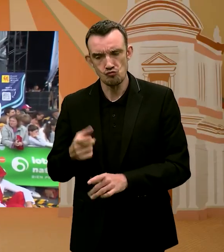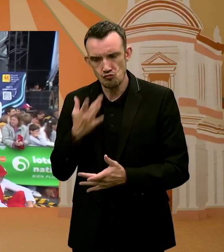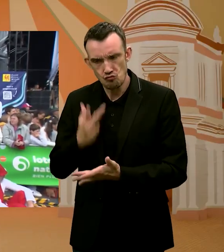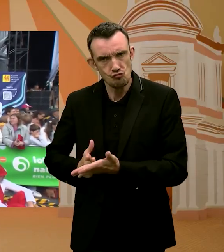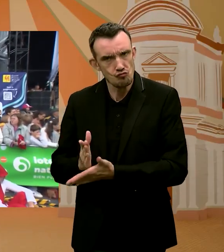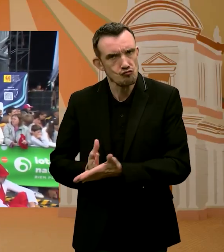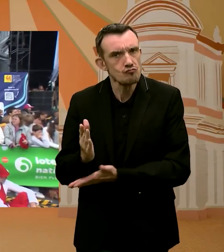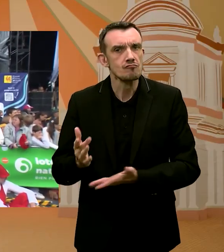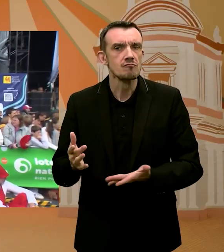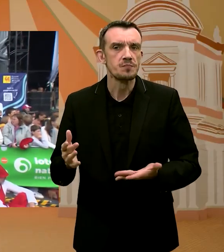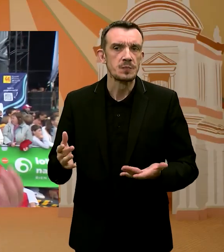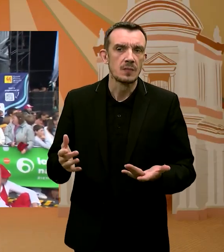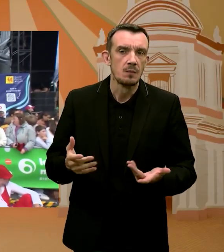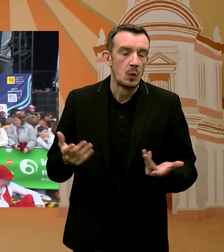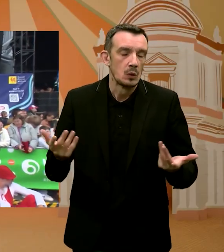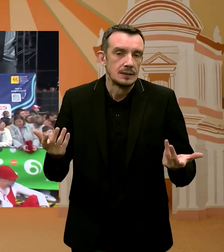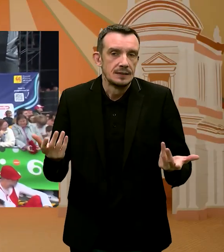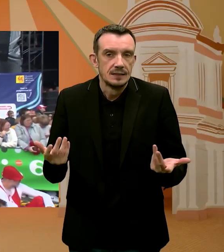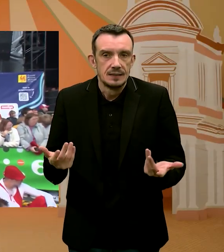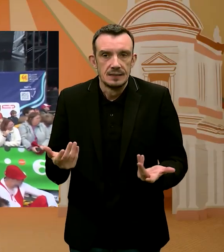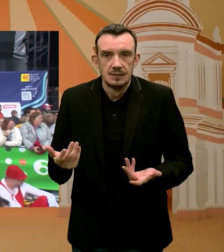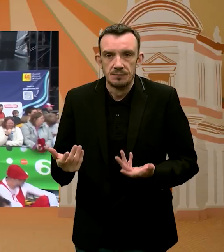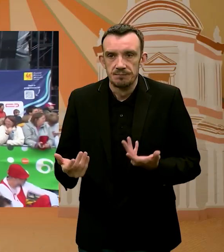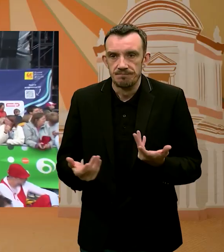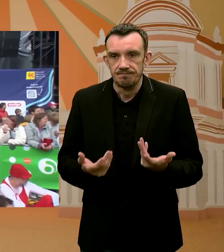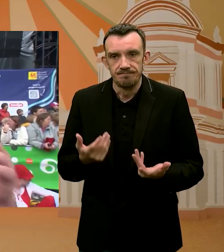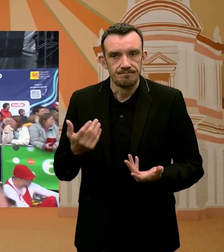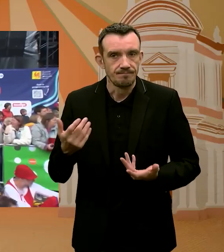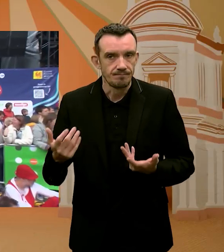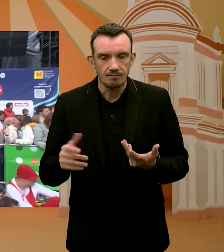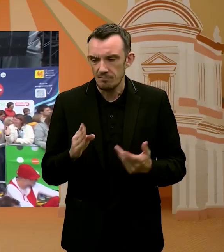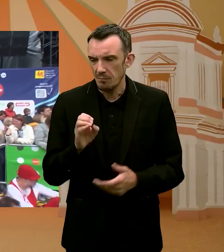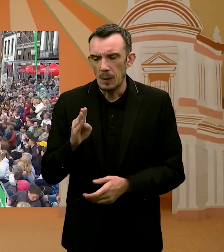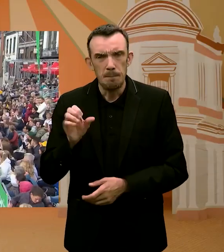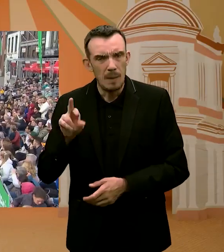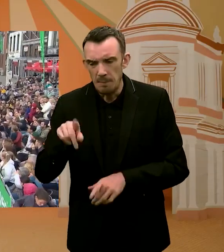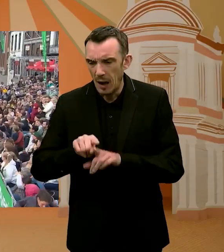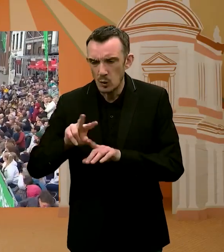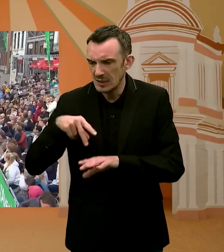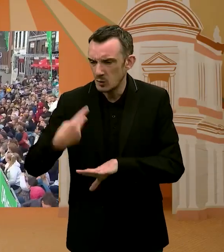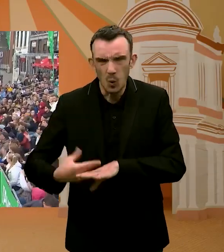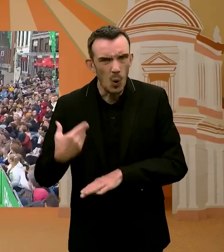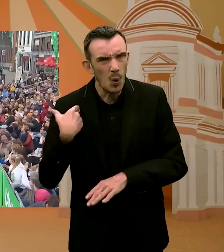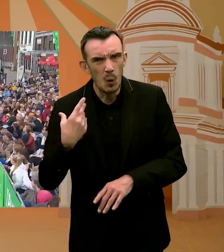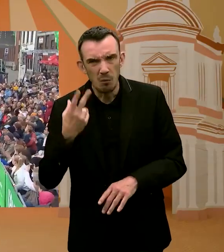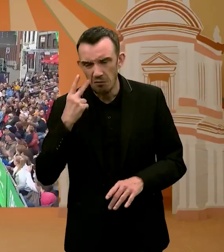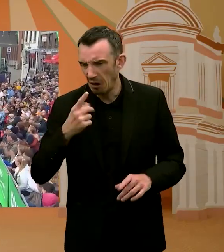tombe, même je sais plus, chez Bavard et Cyril qui tombent tout de suite. Et là, ça nous a fait directement du mal et on l'a